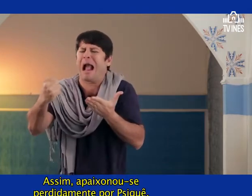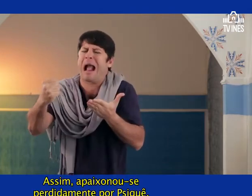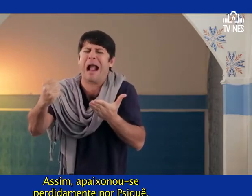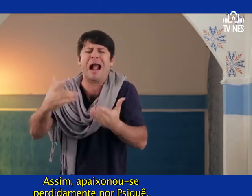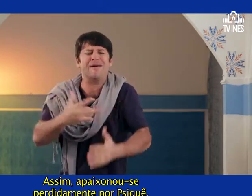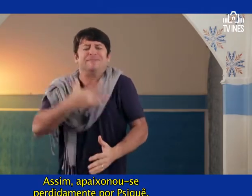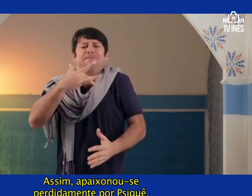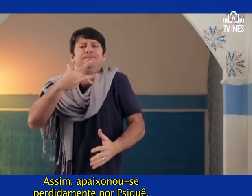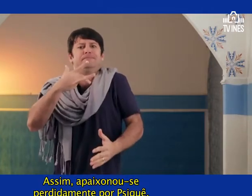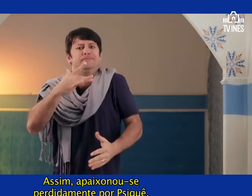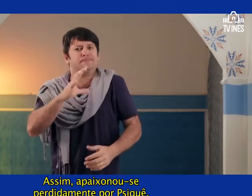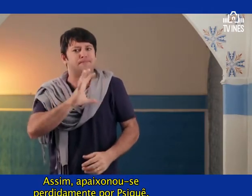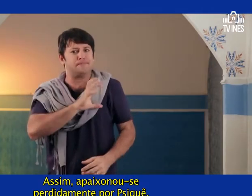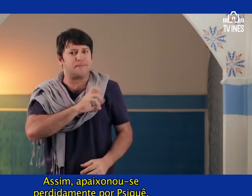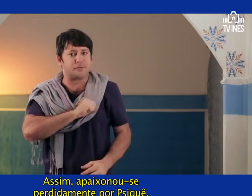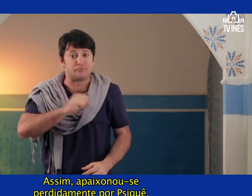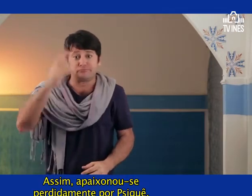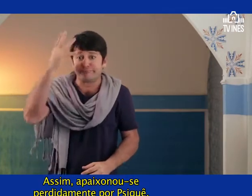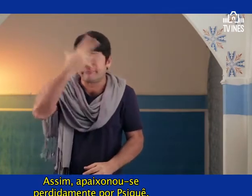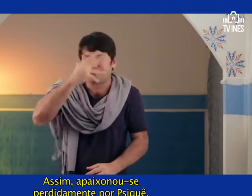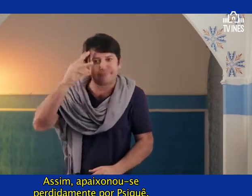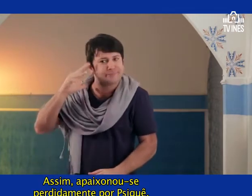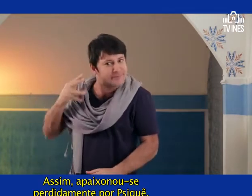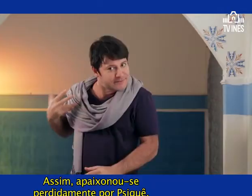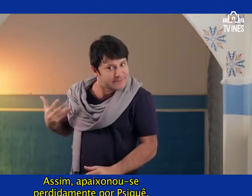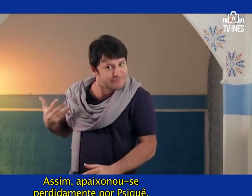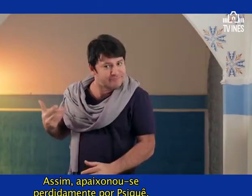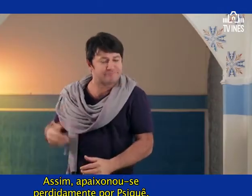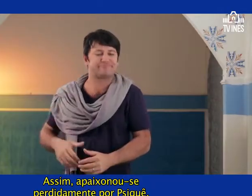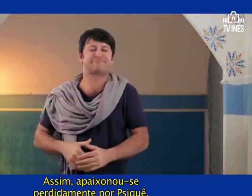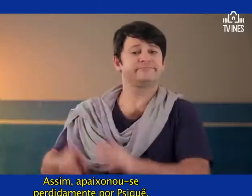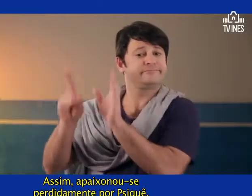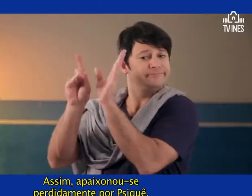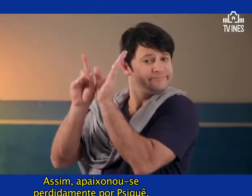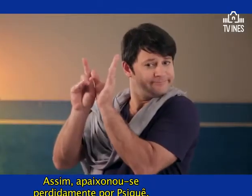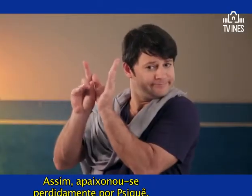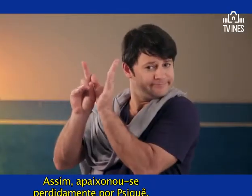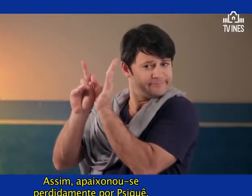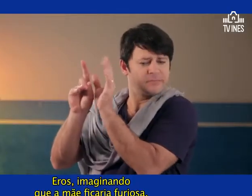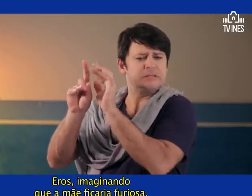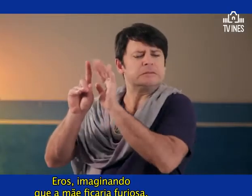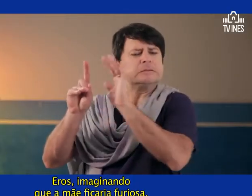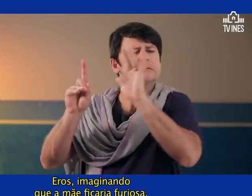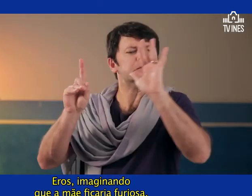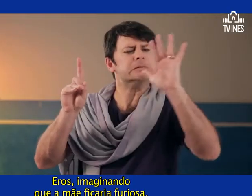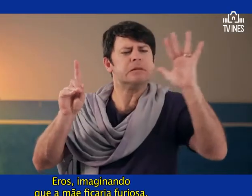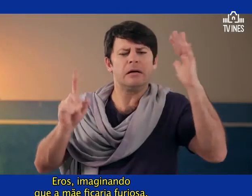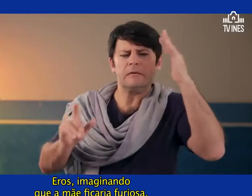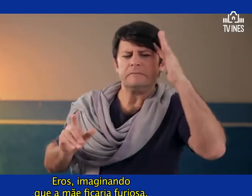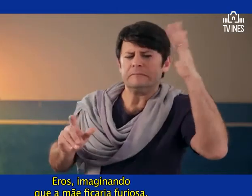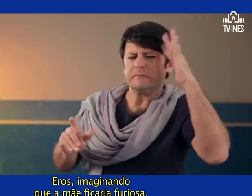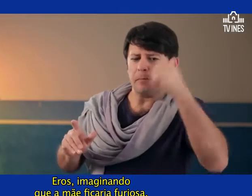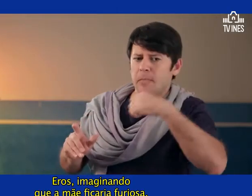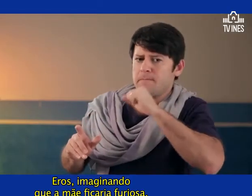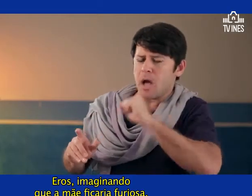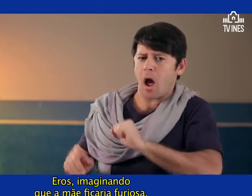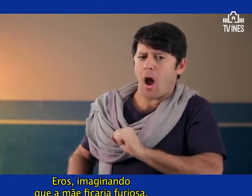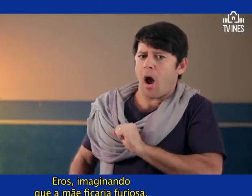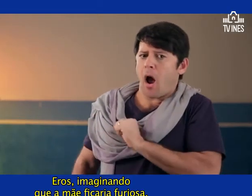Assim, apaixonou-se perdidamente por Psyche. Psyche, Eros, imaginando